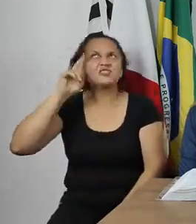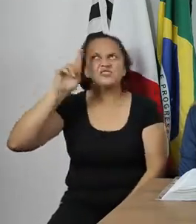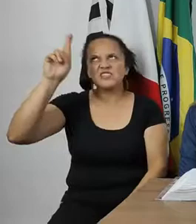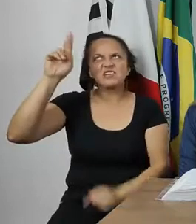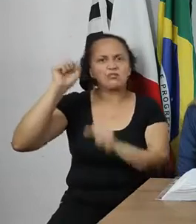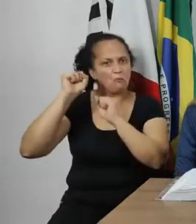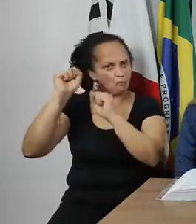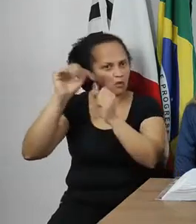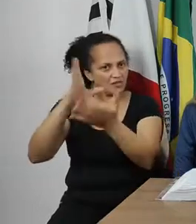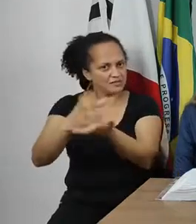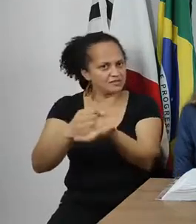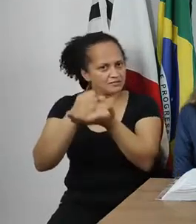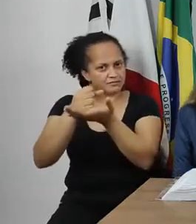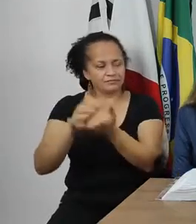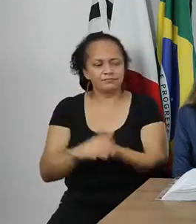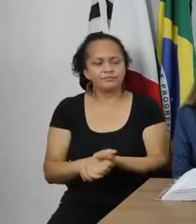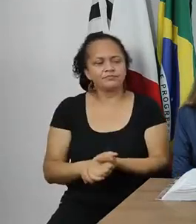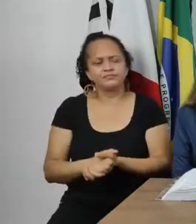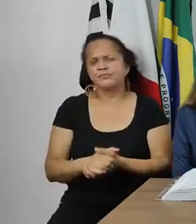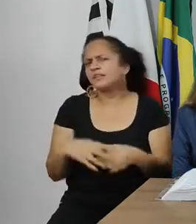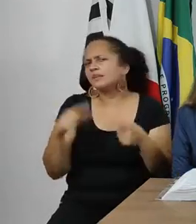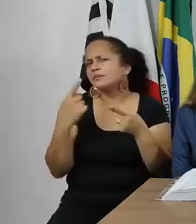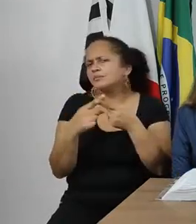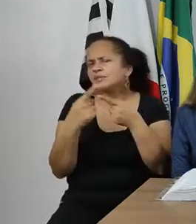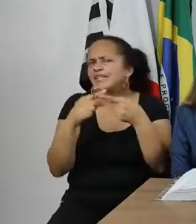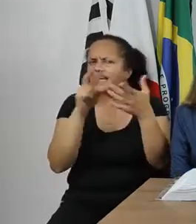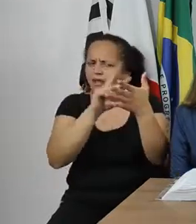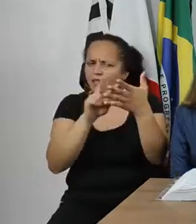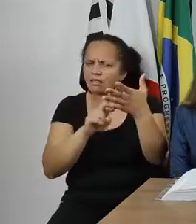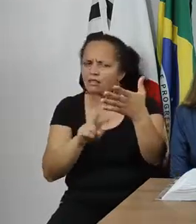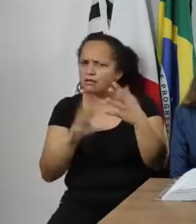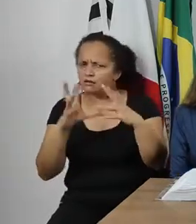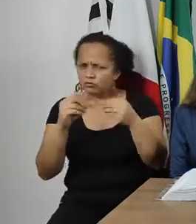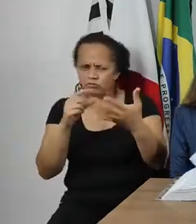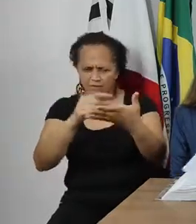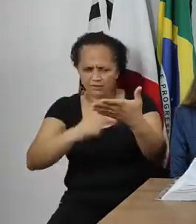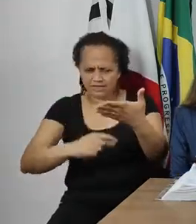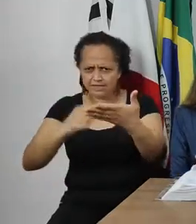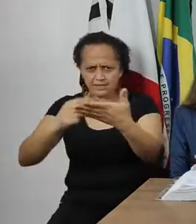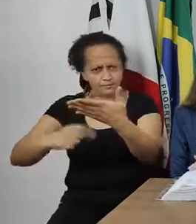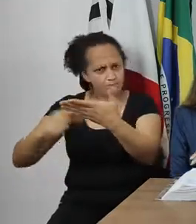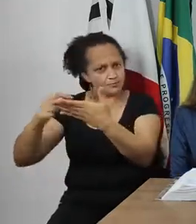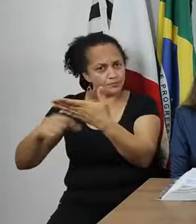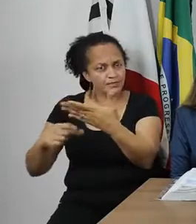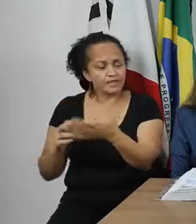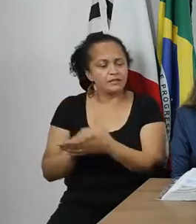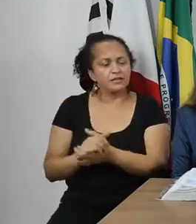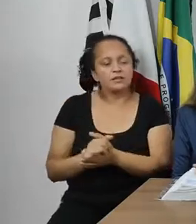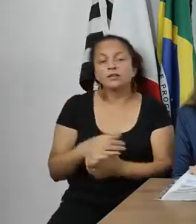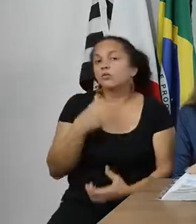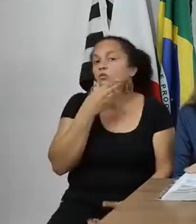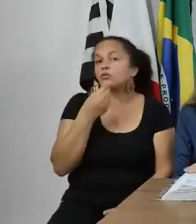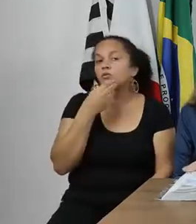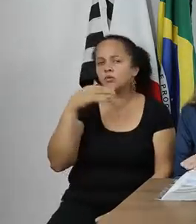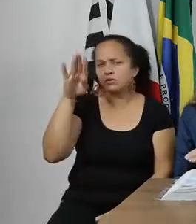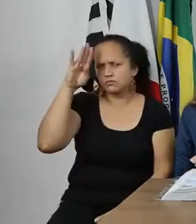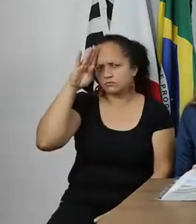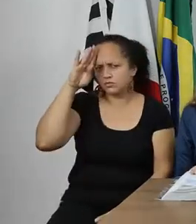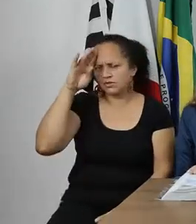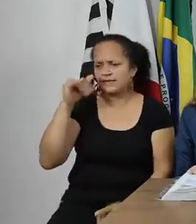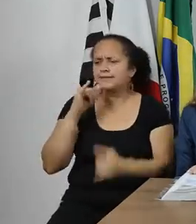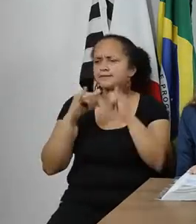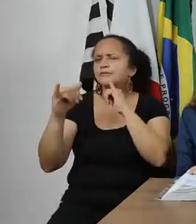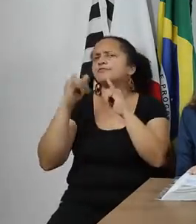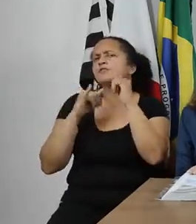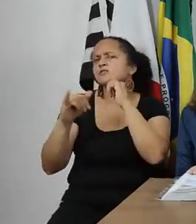dele? Por que eu li todos esses versículos? Que, segundo a Bíblia diz, o oficial assírio